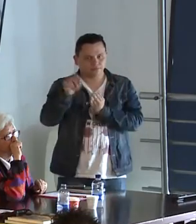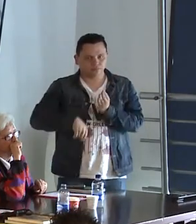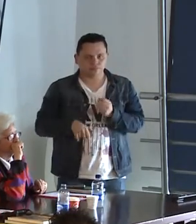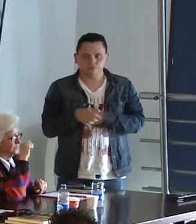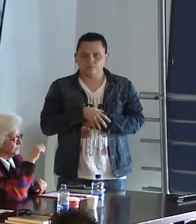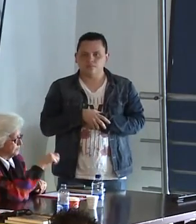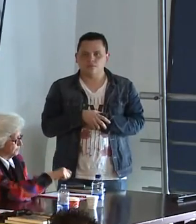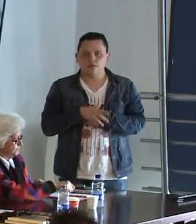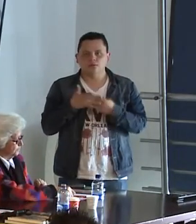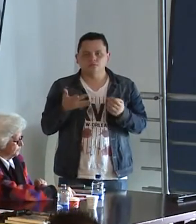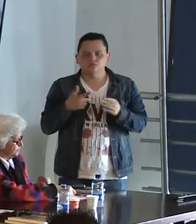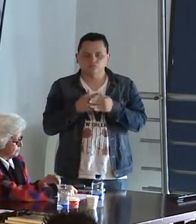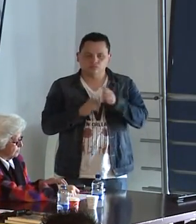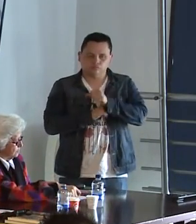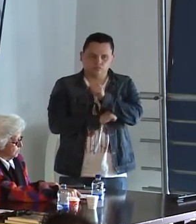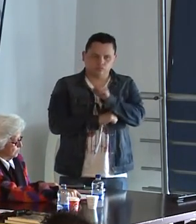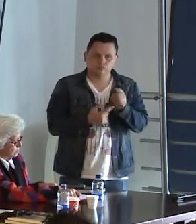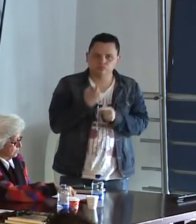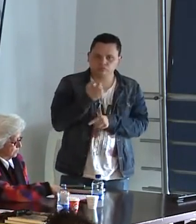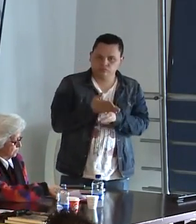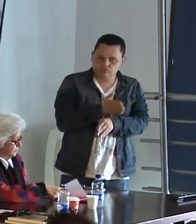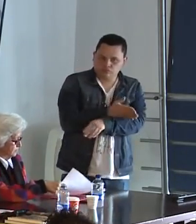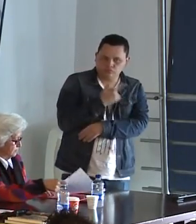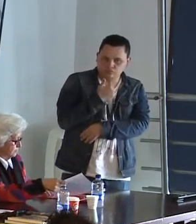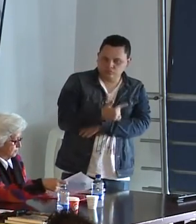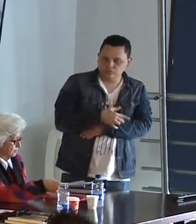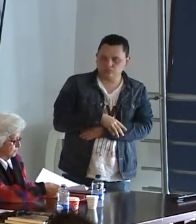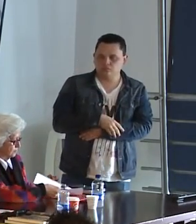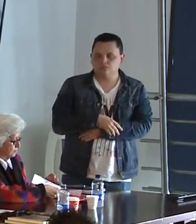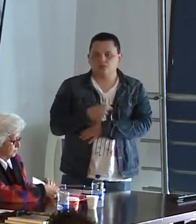cierto?, sosteniendo lo que hemos dicho,